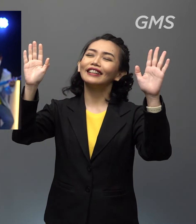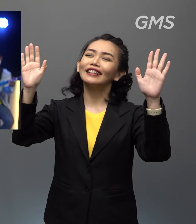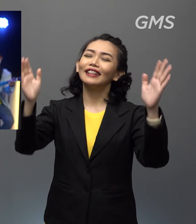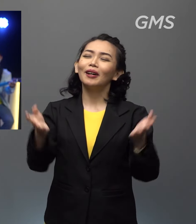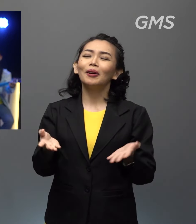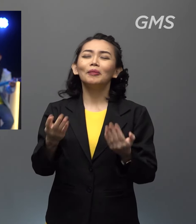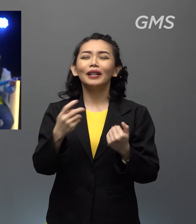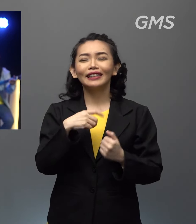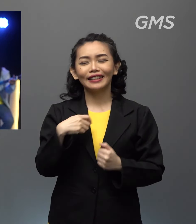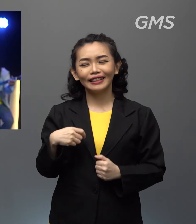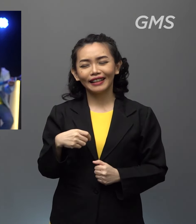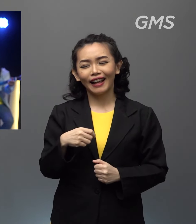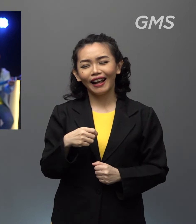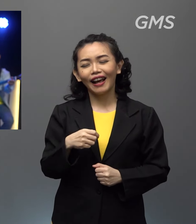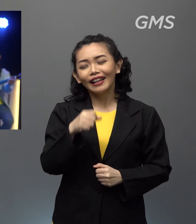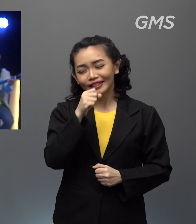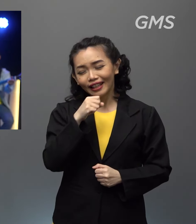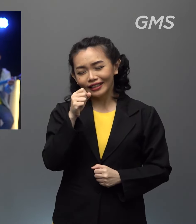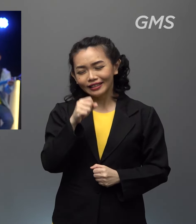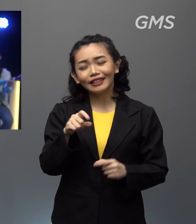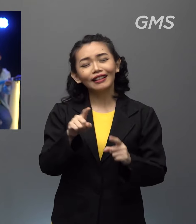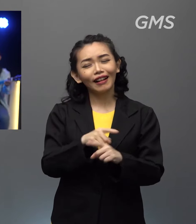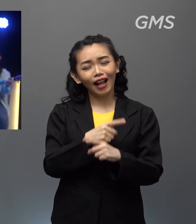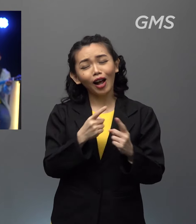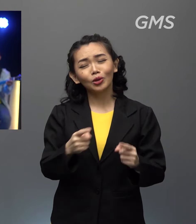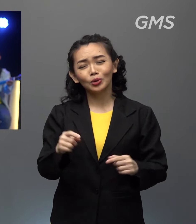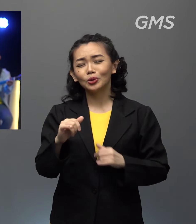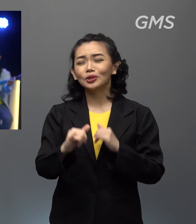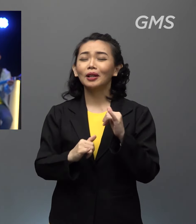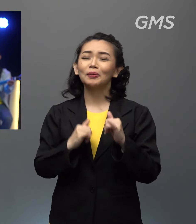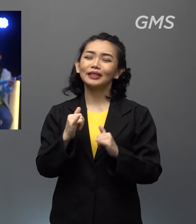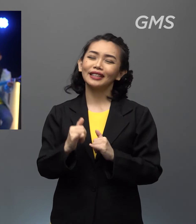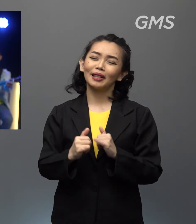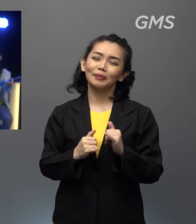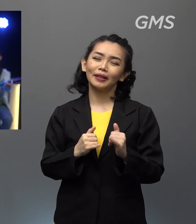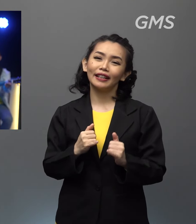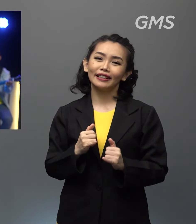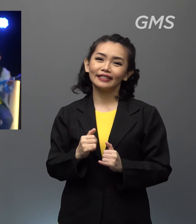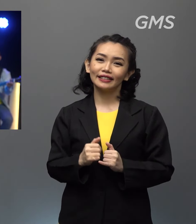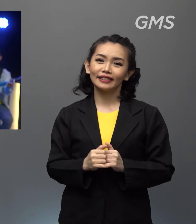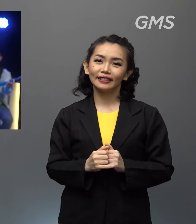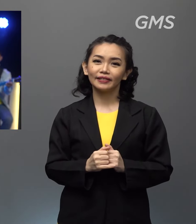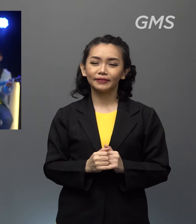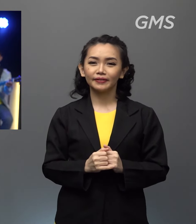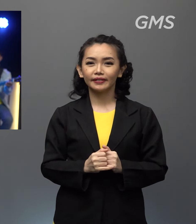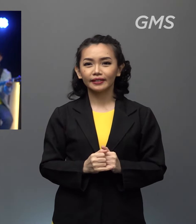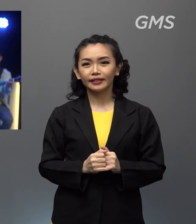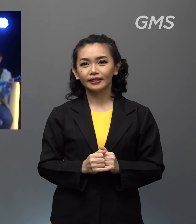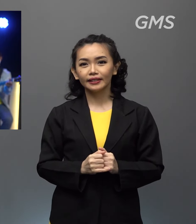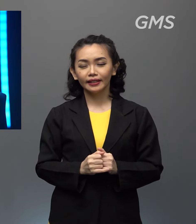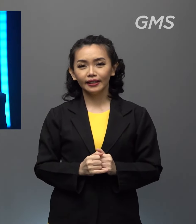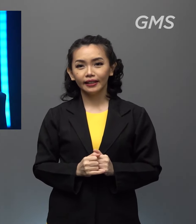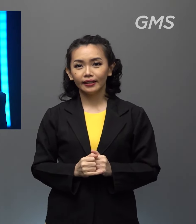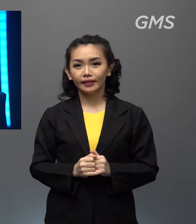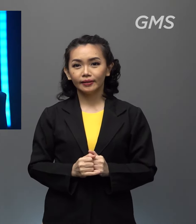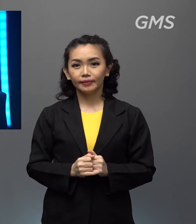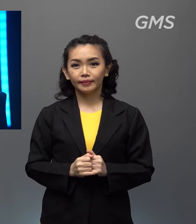kita nyanyikan sebuah lagu ini sama-sama. Terima kasih Tuhan.